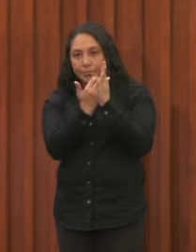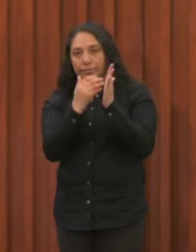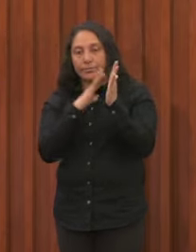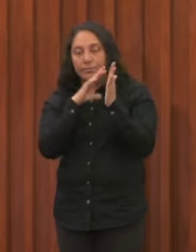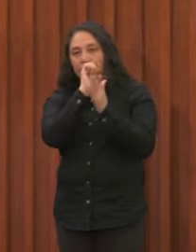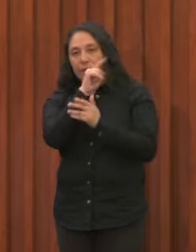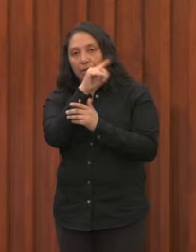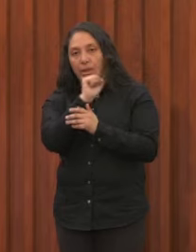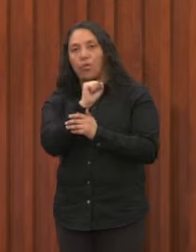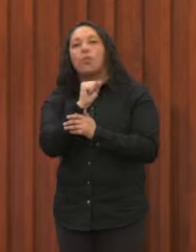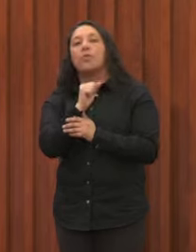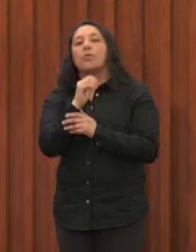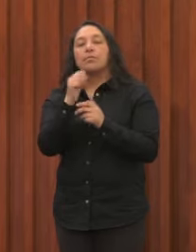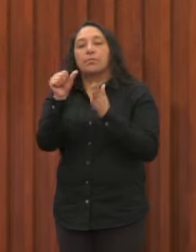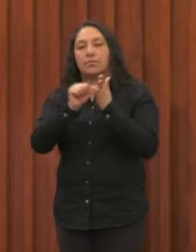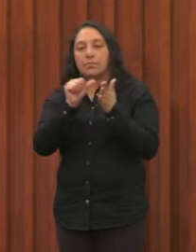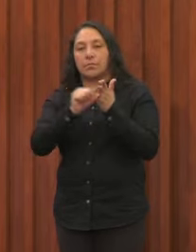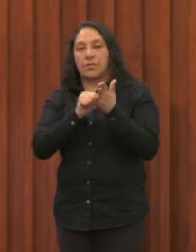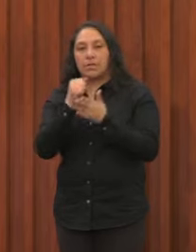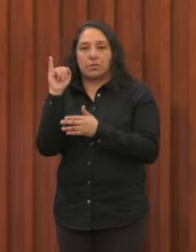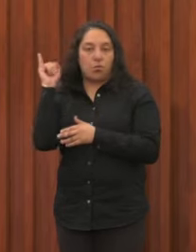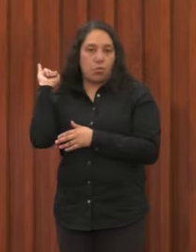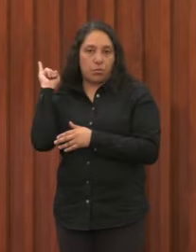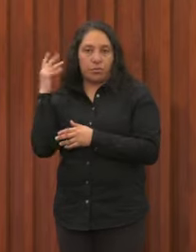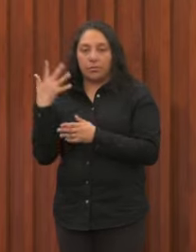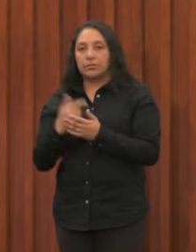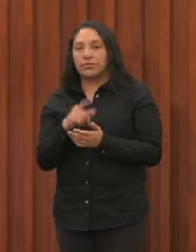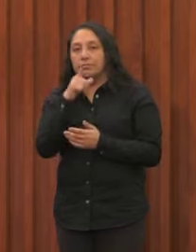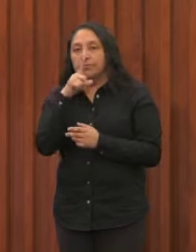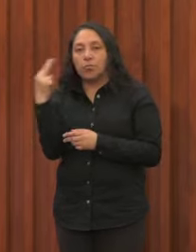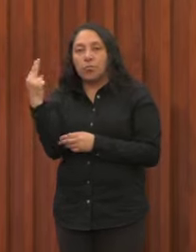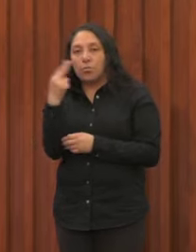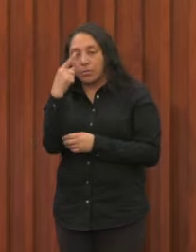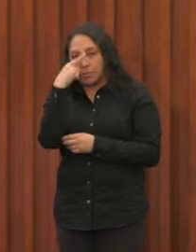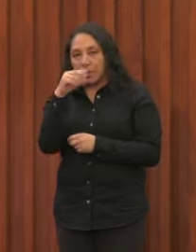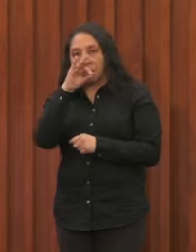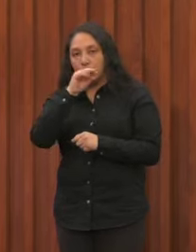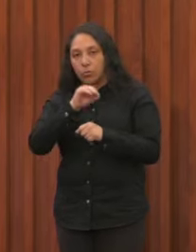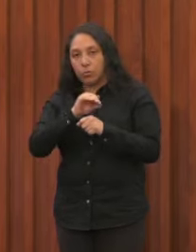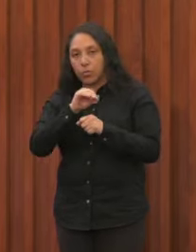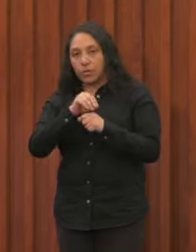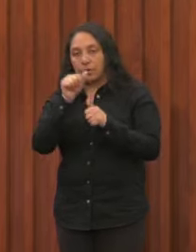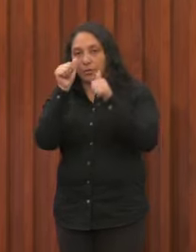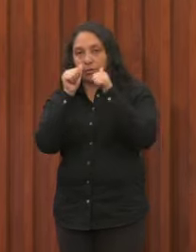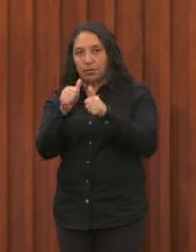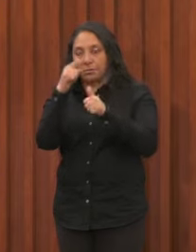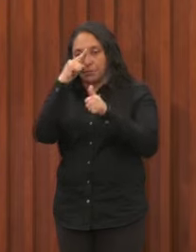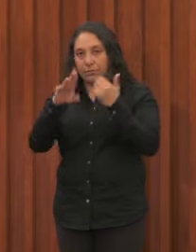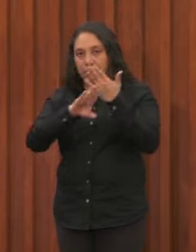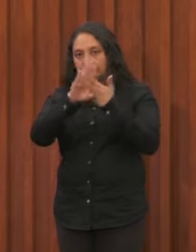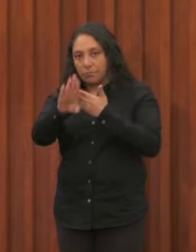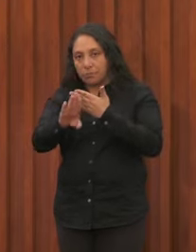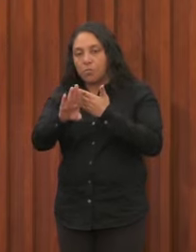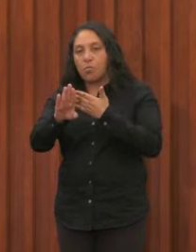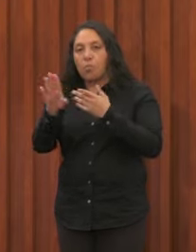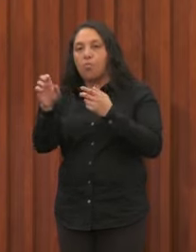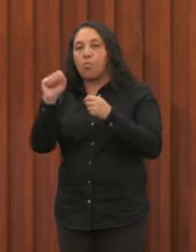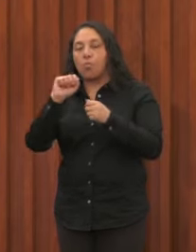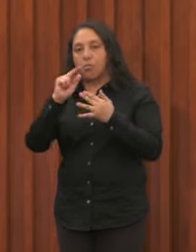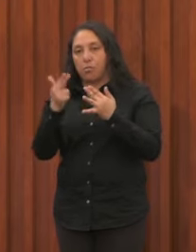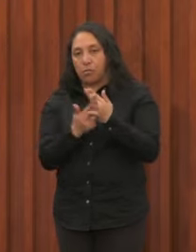julio reiteró la urgencia de adoptar medidas para prevenir las muertes violentas, los